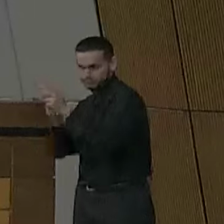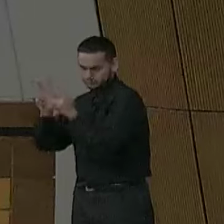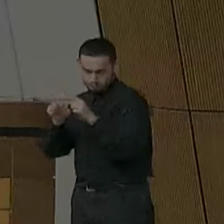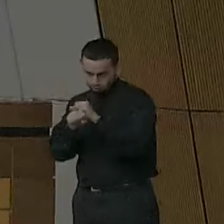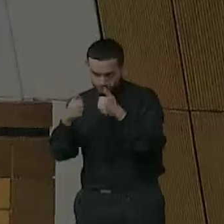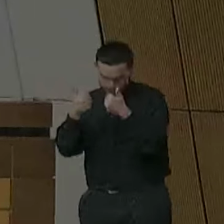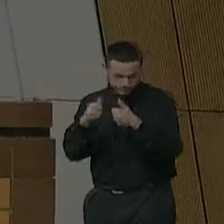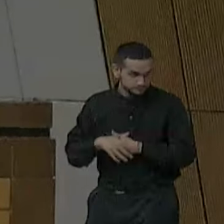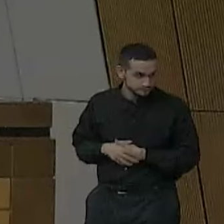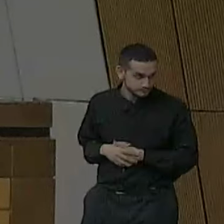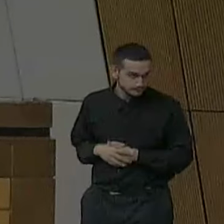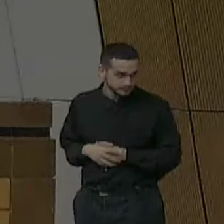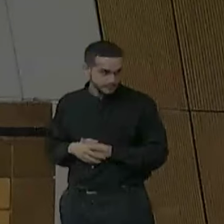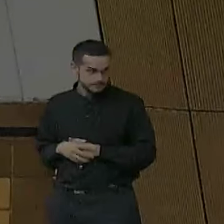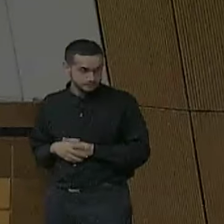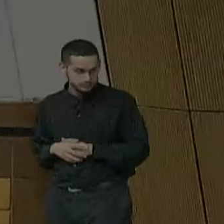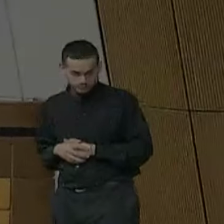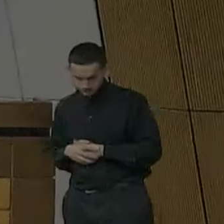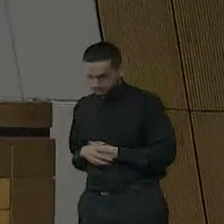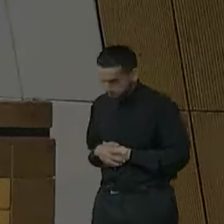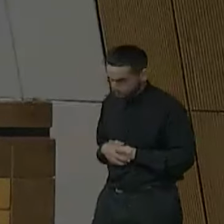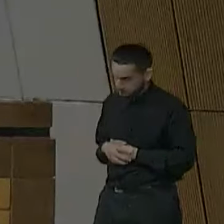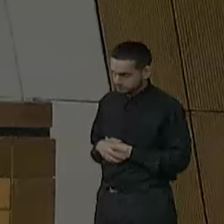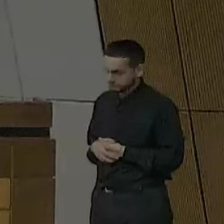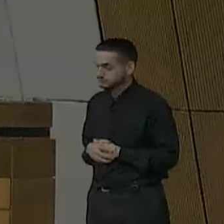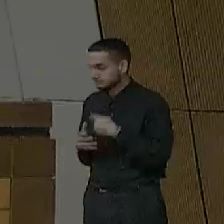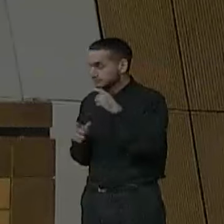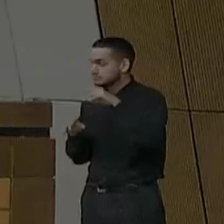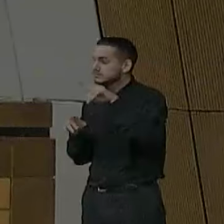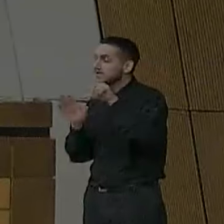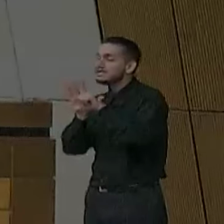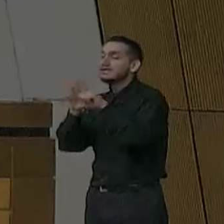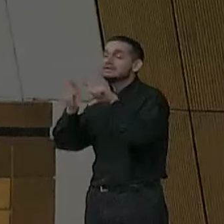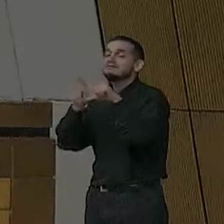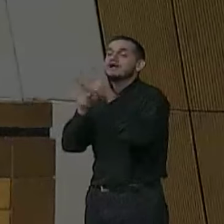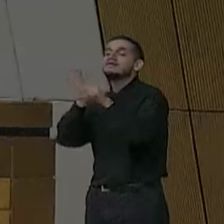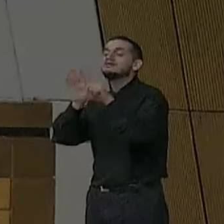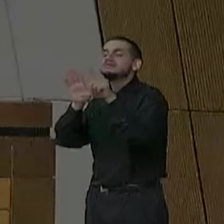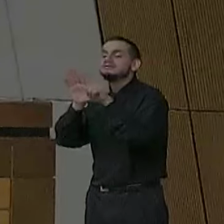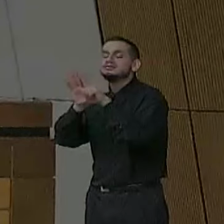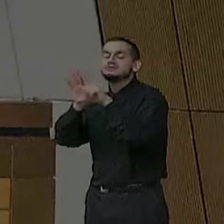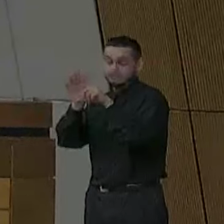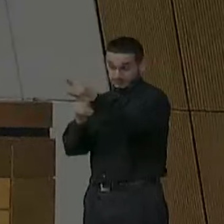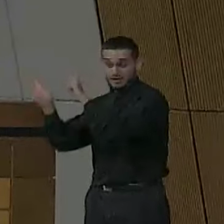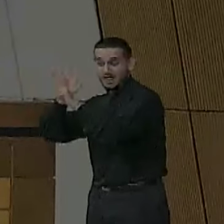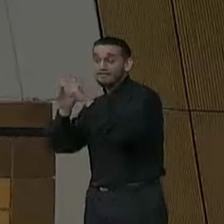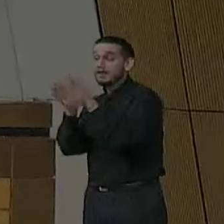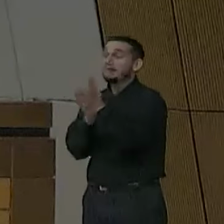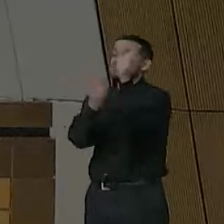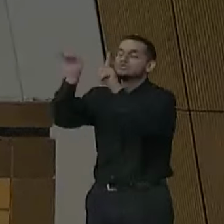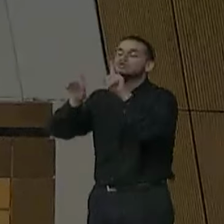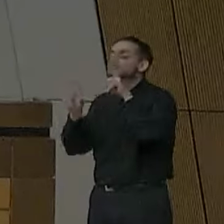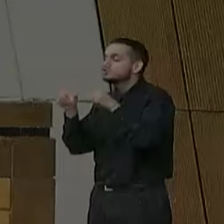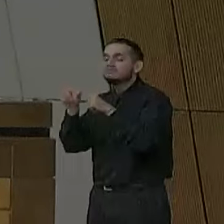poder escuchar todo lo que queramos expresar en relación a esta ley. Y de vuelta también recalcar de que aquellos que probablemente hoy no